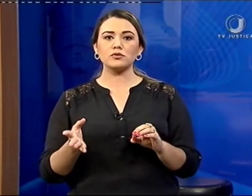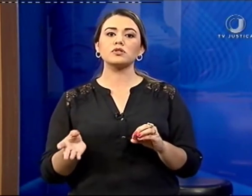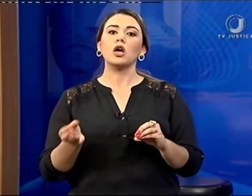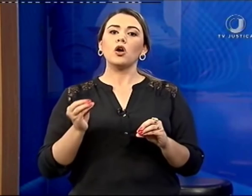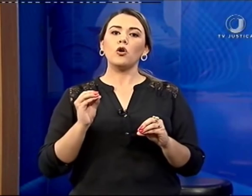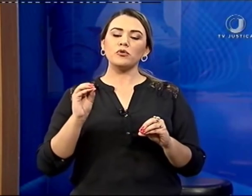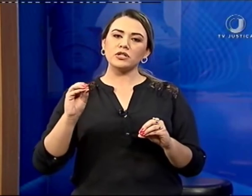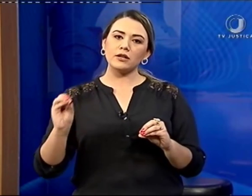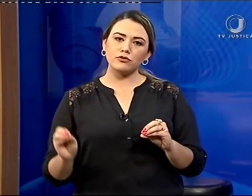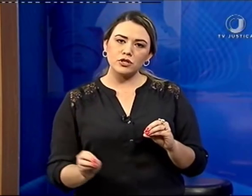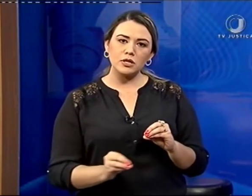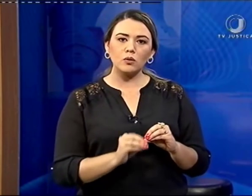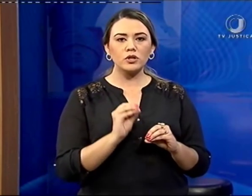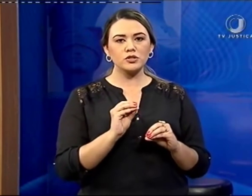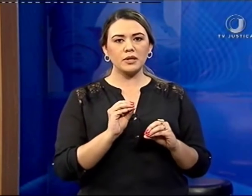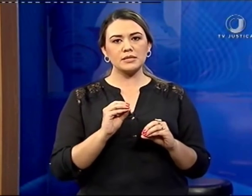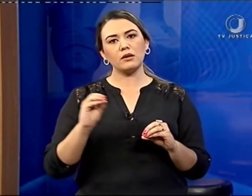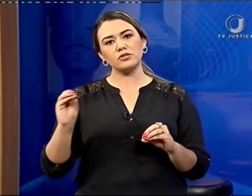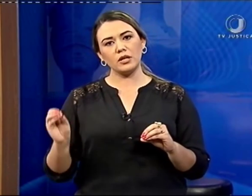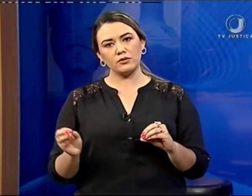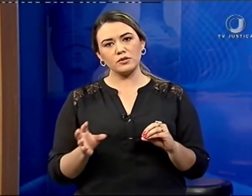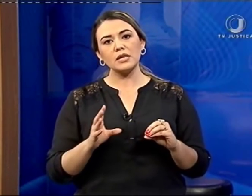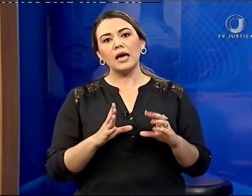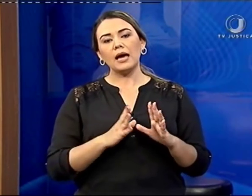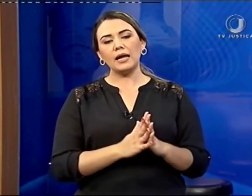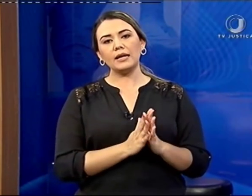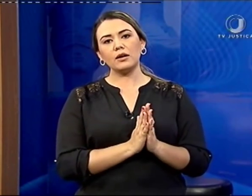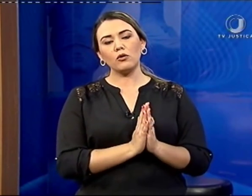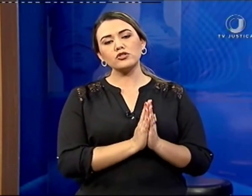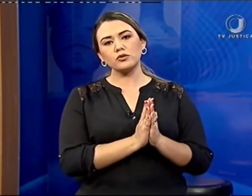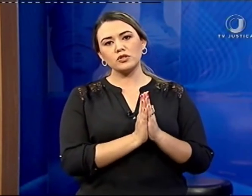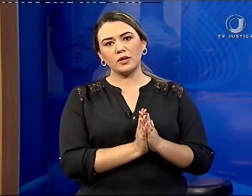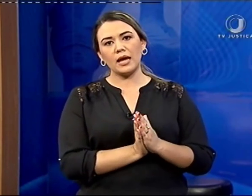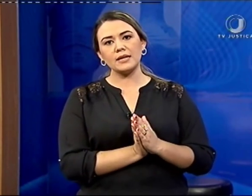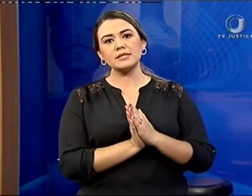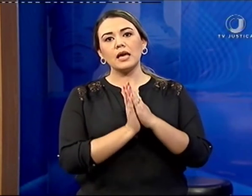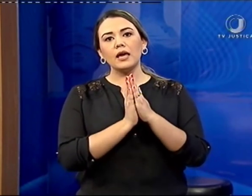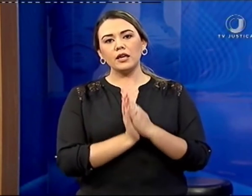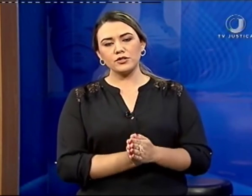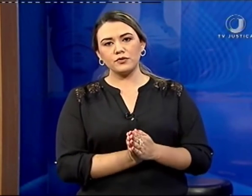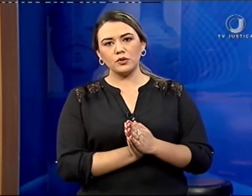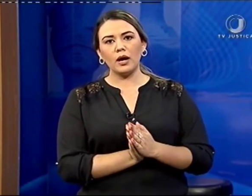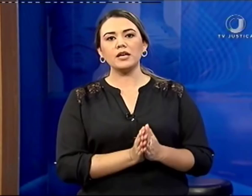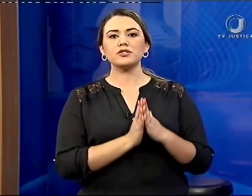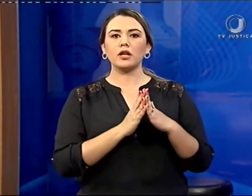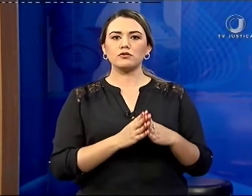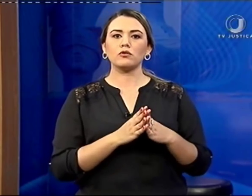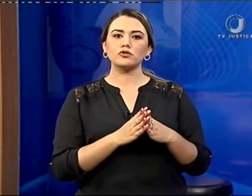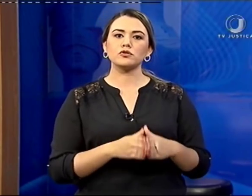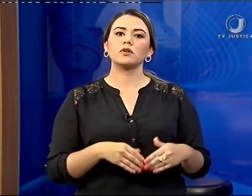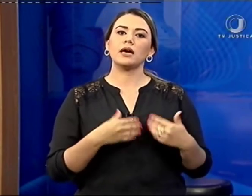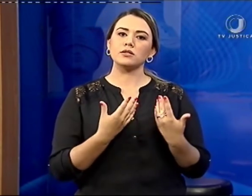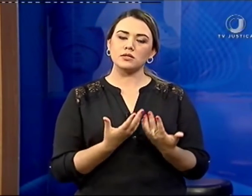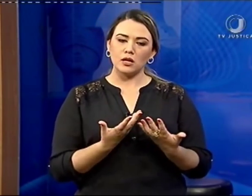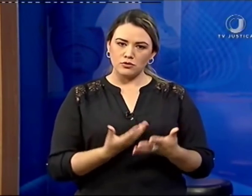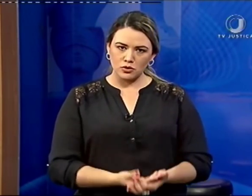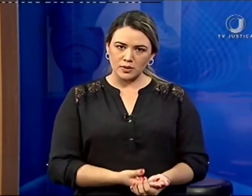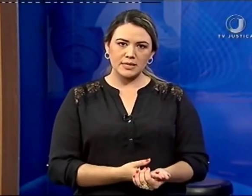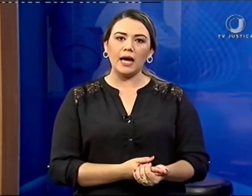vistos como direitos de segunda dimensão, direitos ali constitucionais individuais, direitos constitucionais